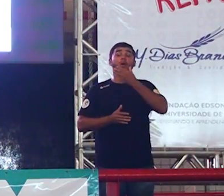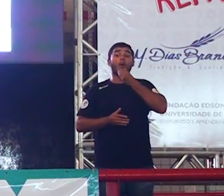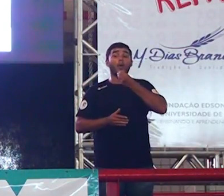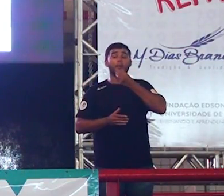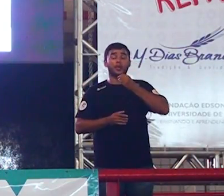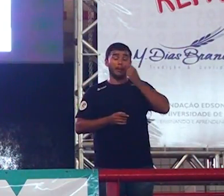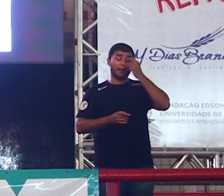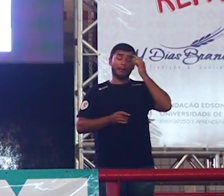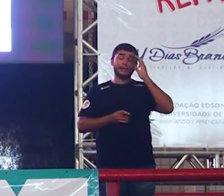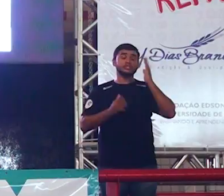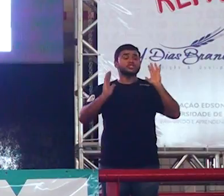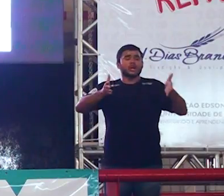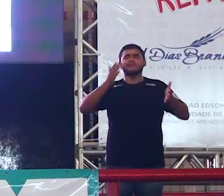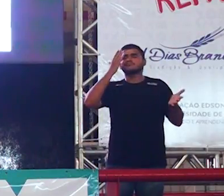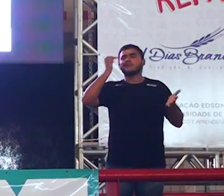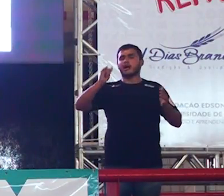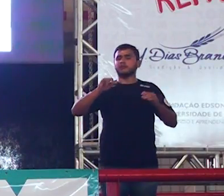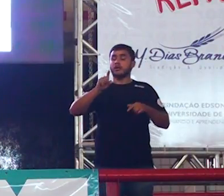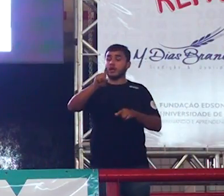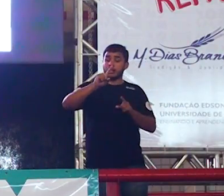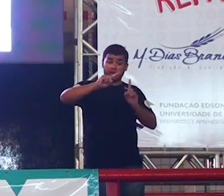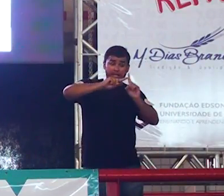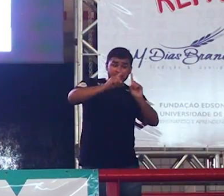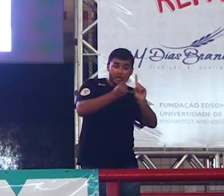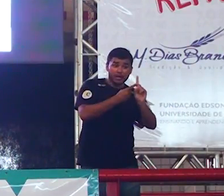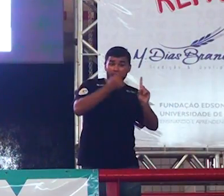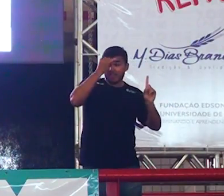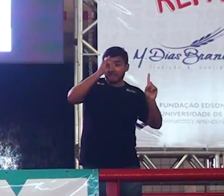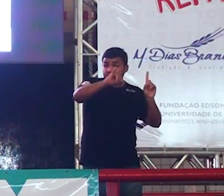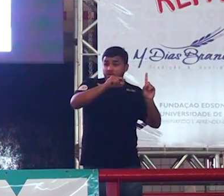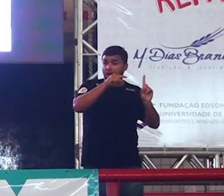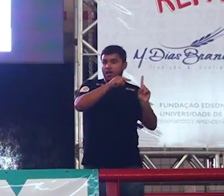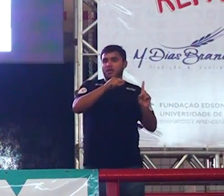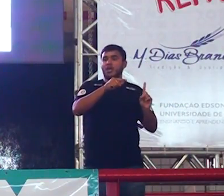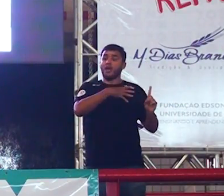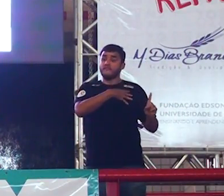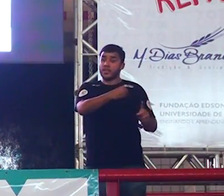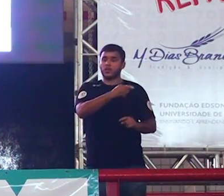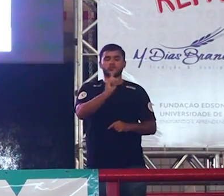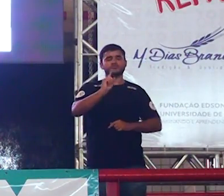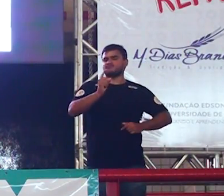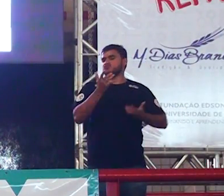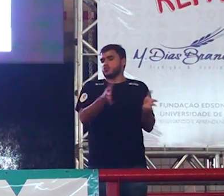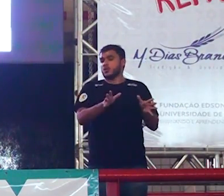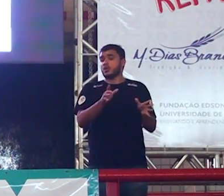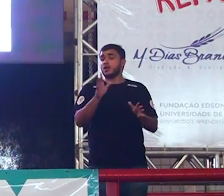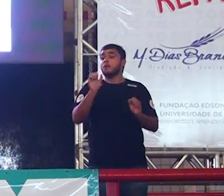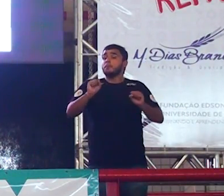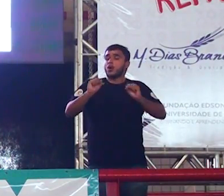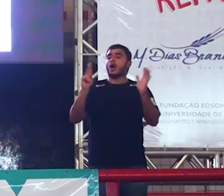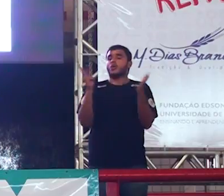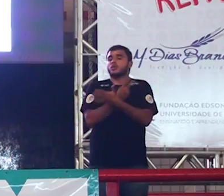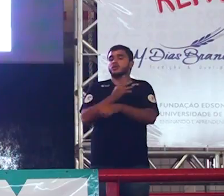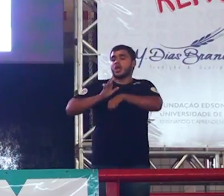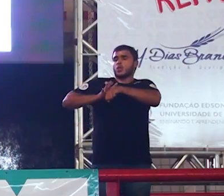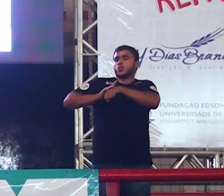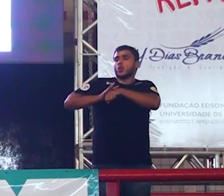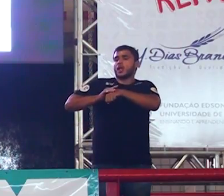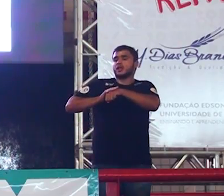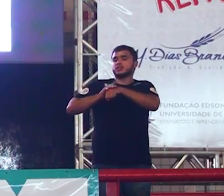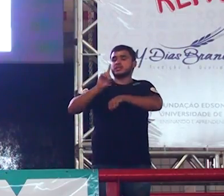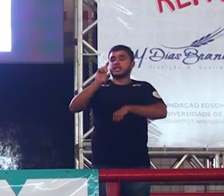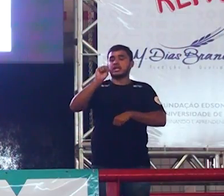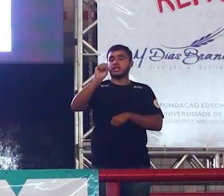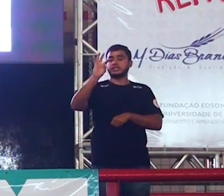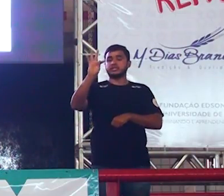todos, que além de impedir a concepção, ele também vai prevenir uma série de doenças sexualmente transmissíveis.